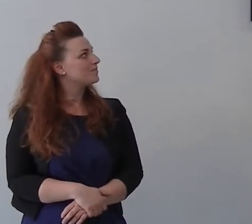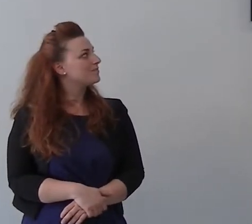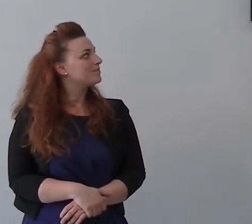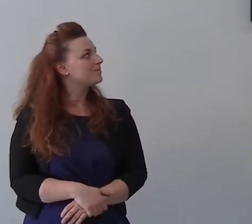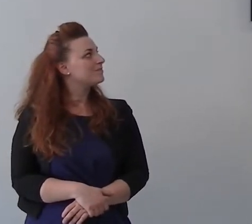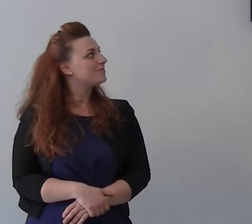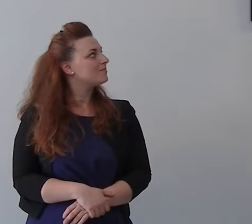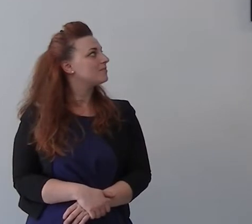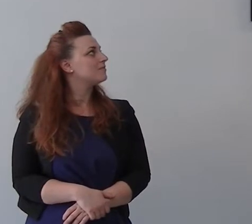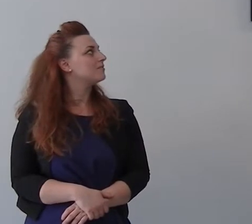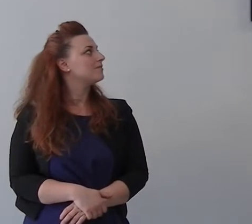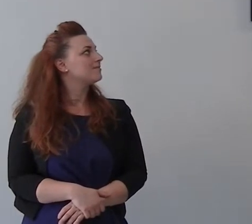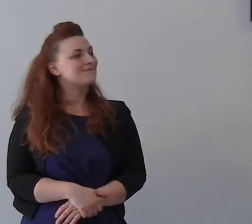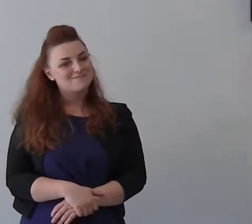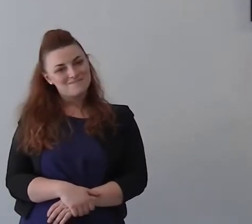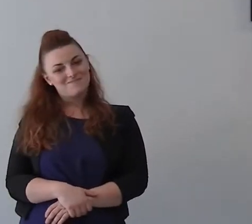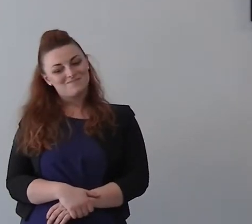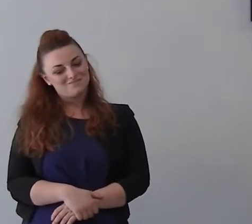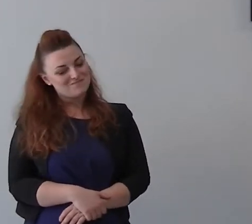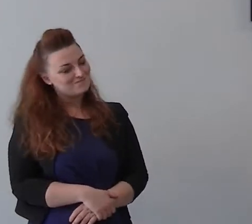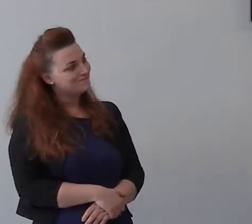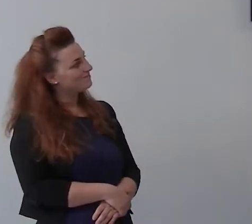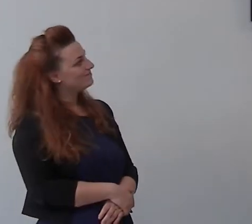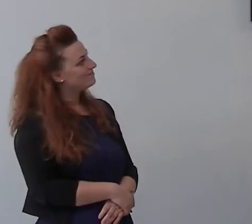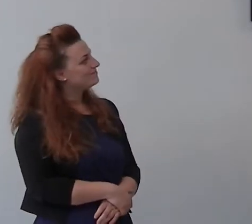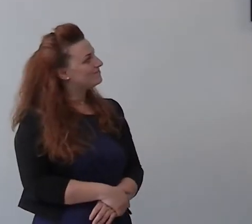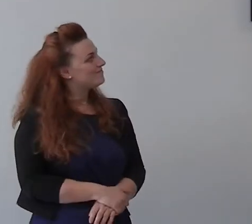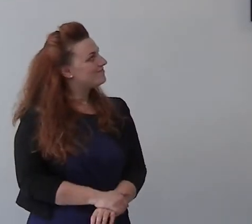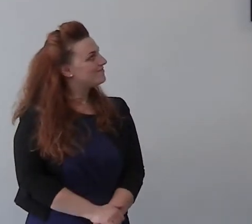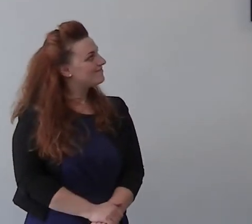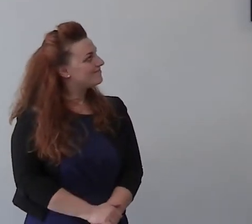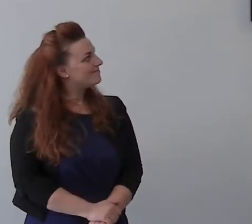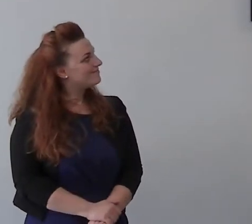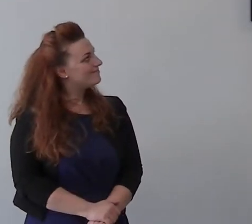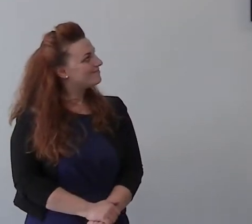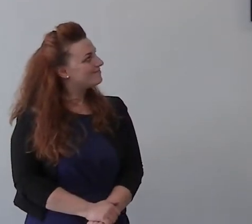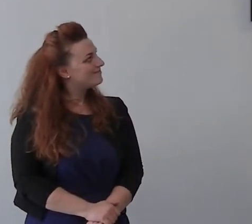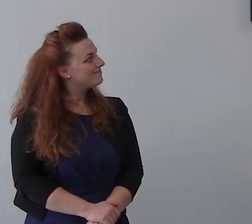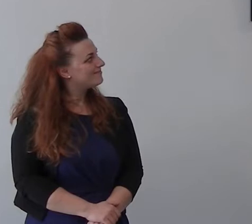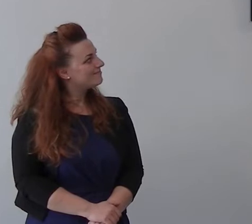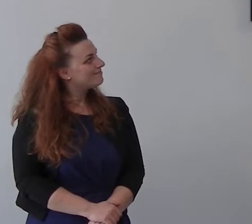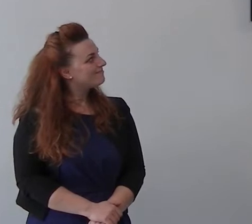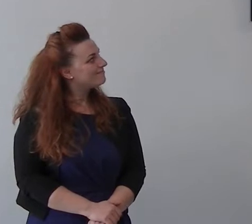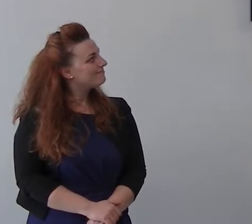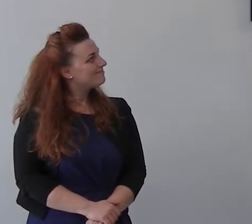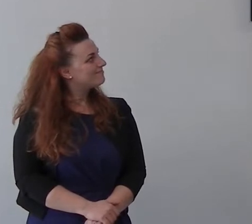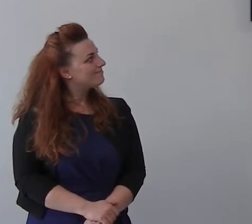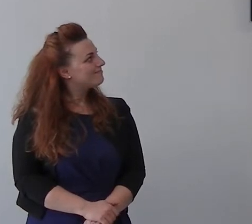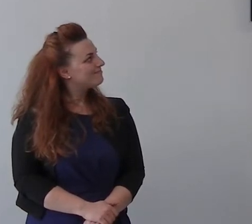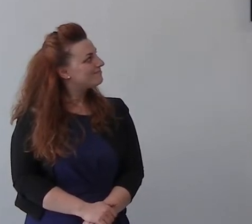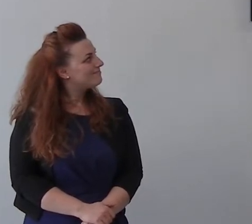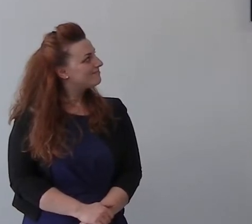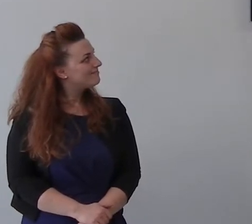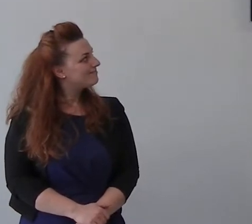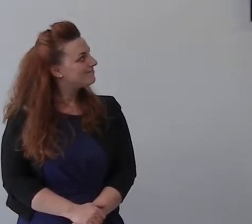Coffee. Ufeda. Ufeda, that's not polite. So many. So now you have a lesson you can